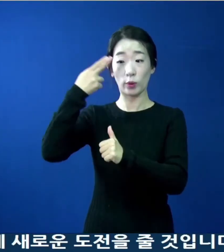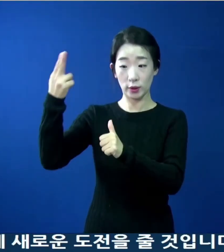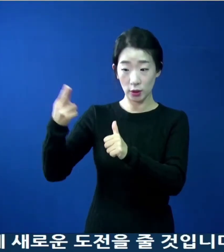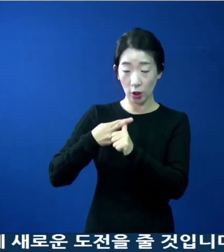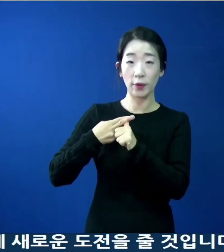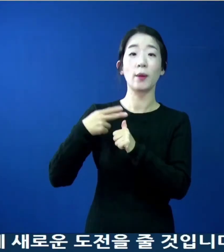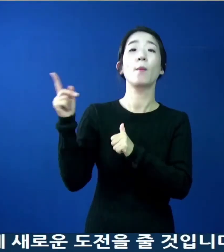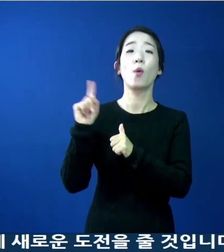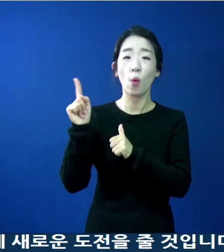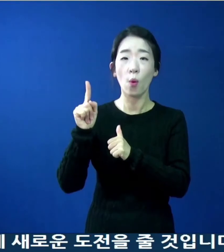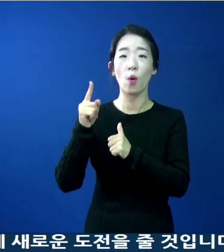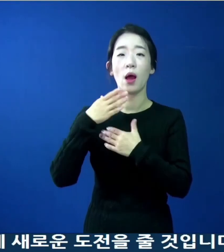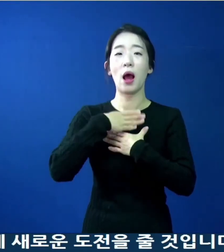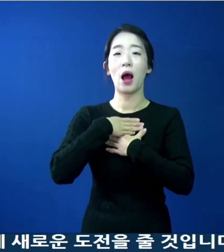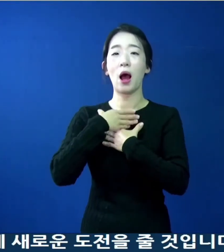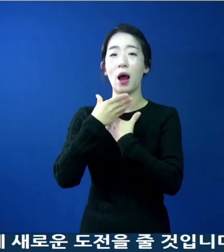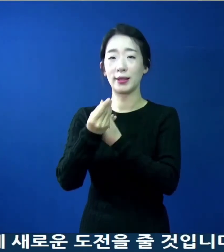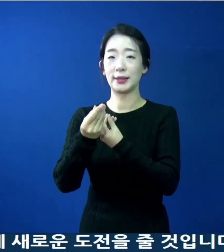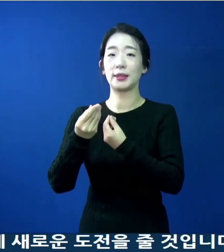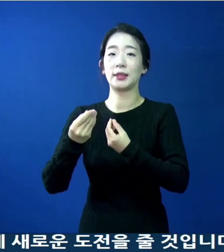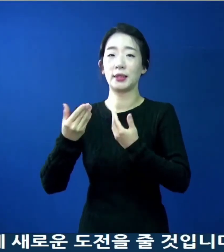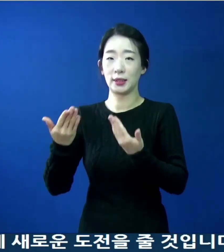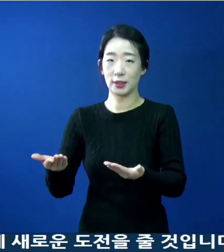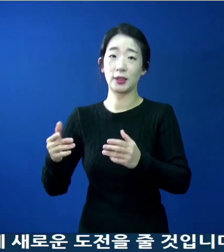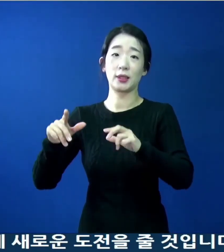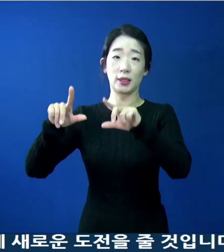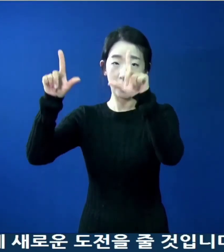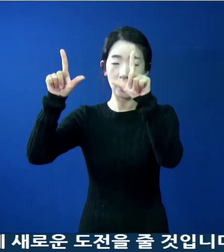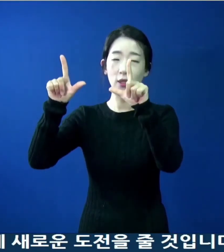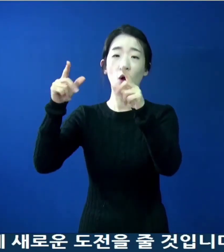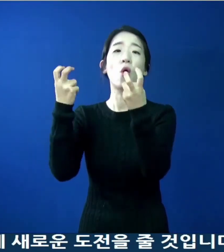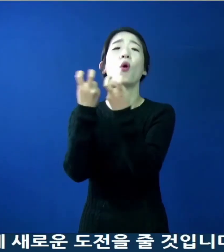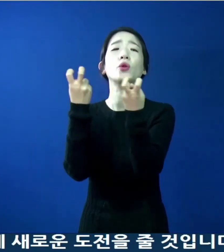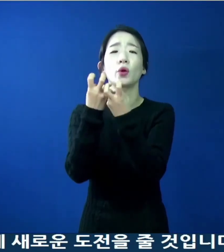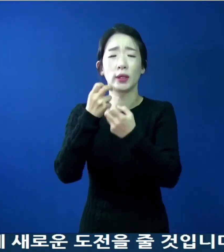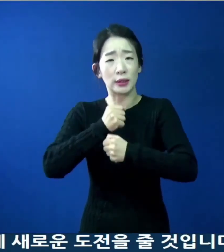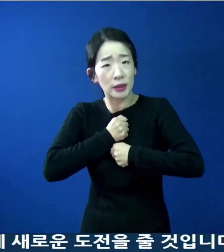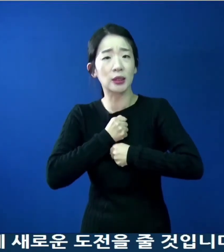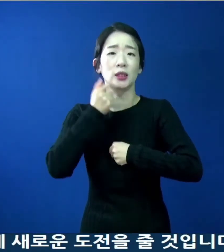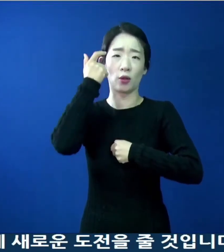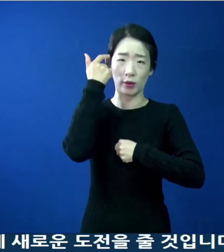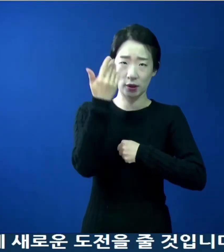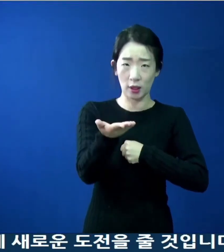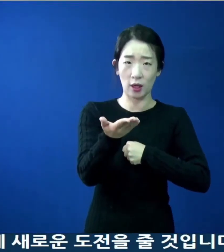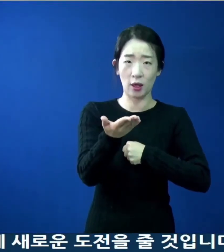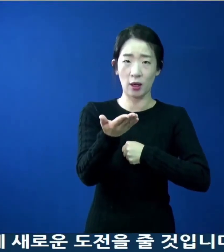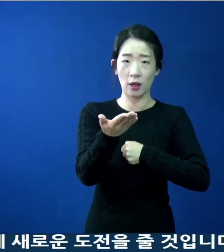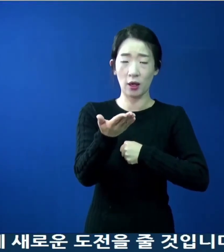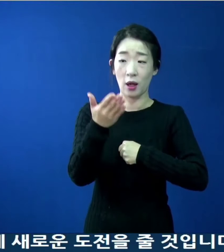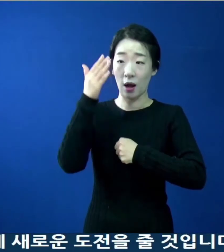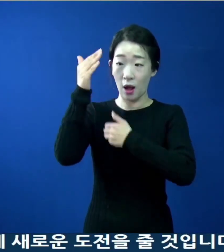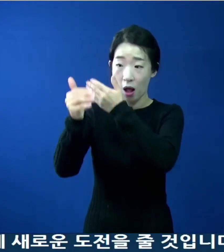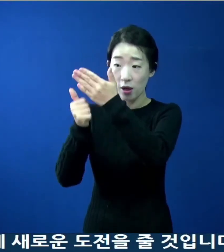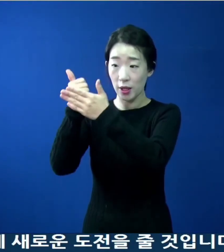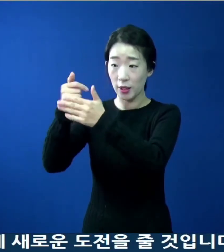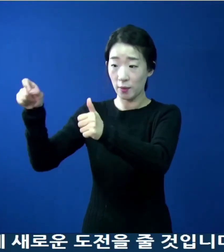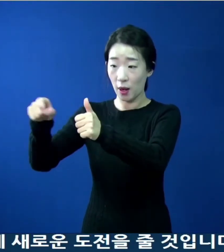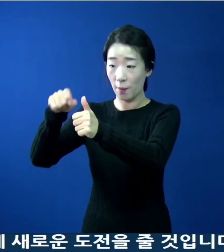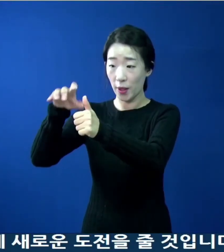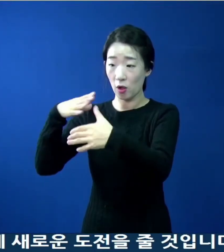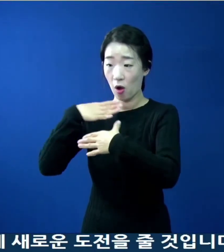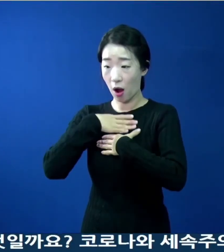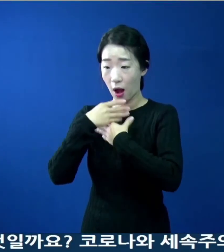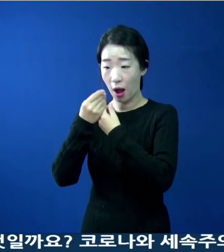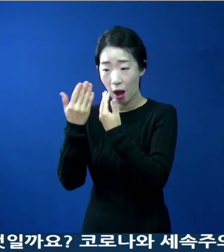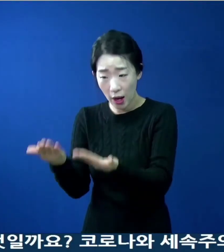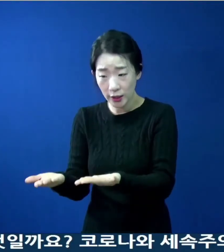안식일을 어떻게 지킬 것인가? 정말 하나님 앞에서 안식을 누린다는 게 무엇인가? 그것을